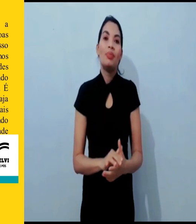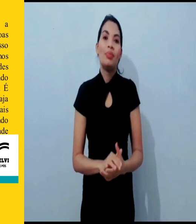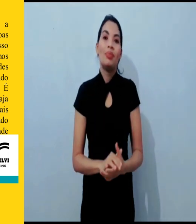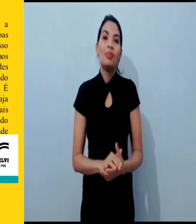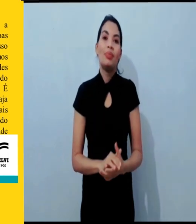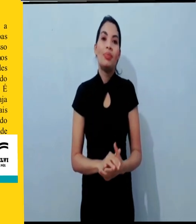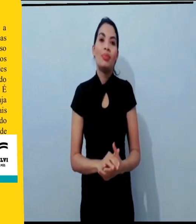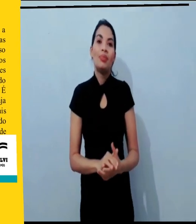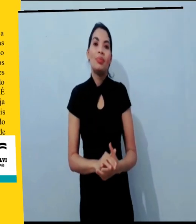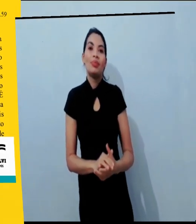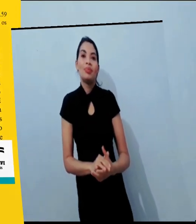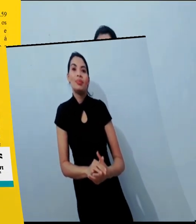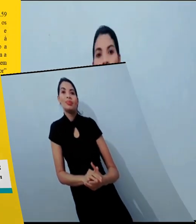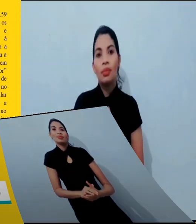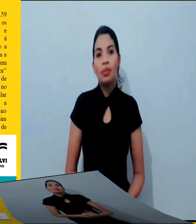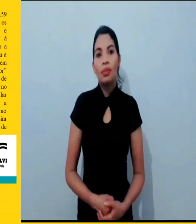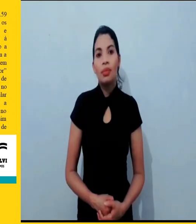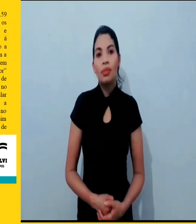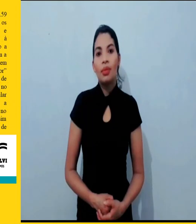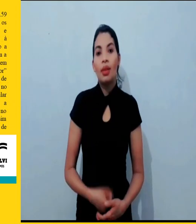igualitária.